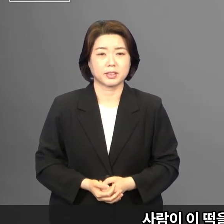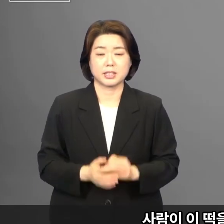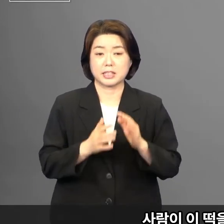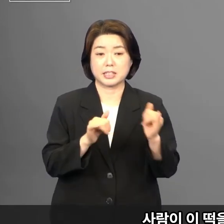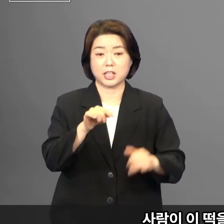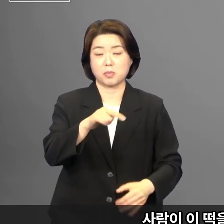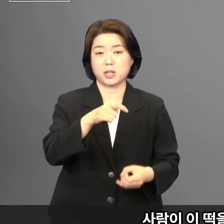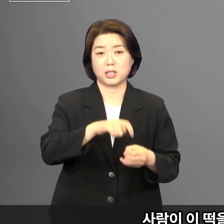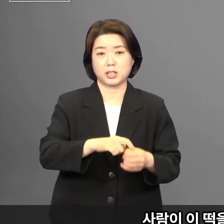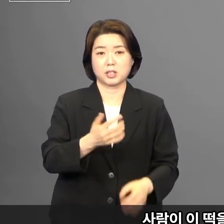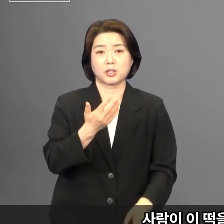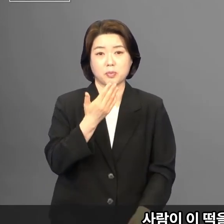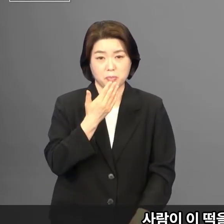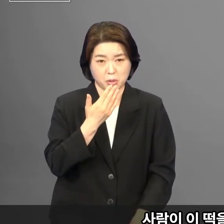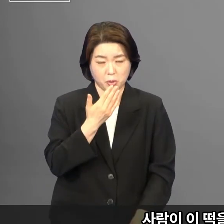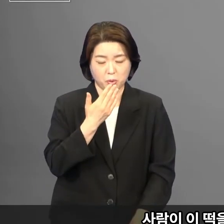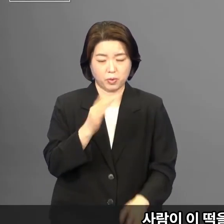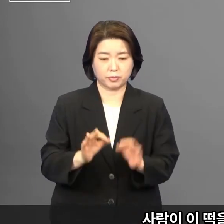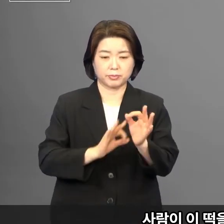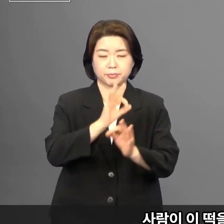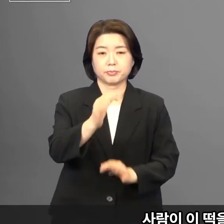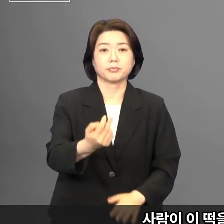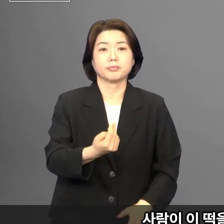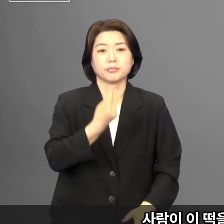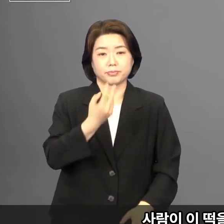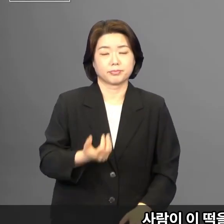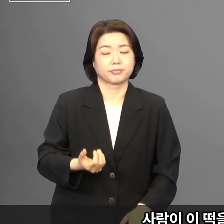사람이 이 떡을 먹으면 영생하리라.